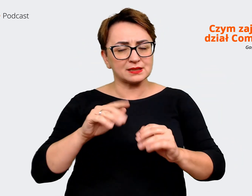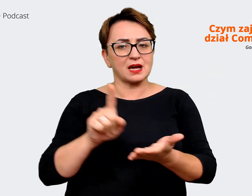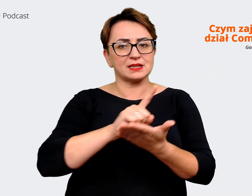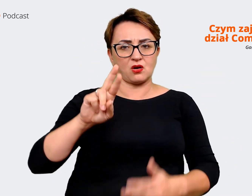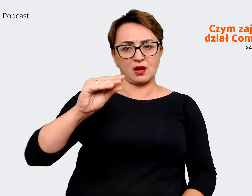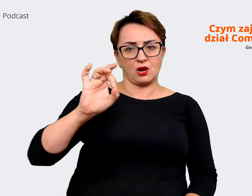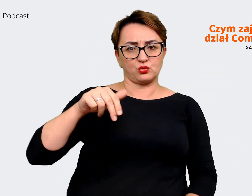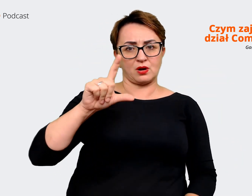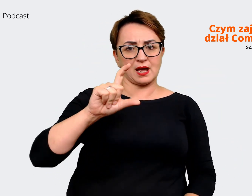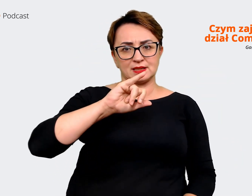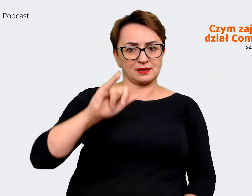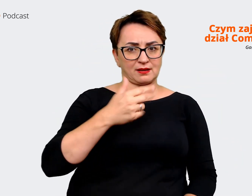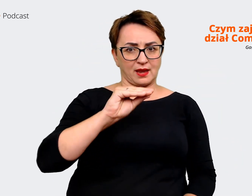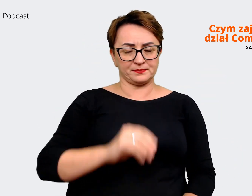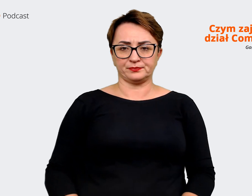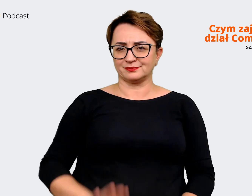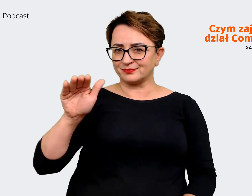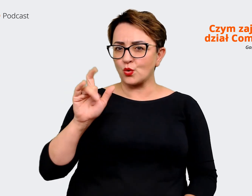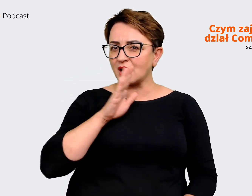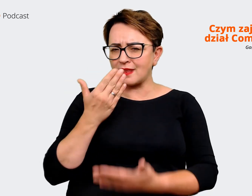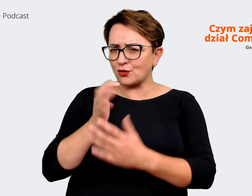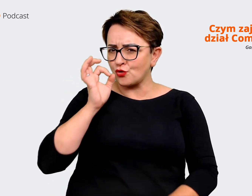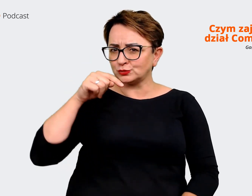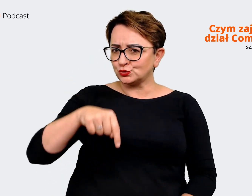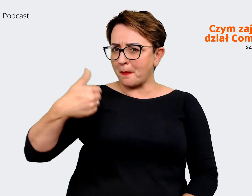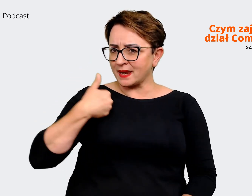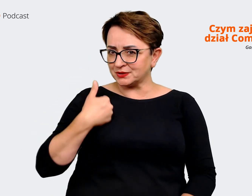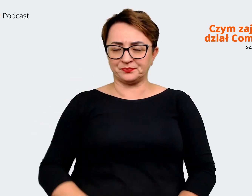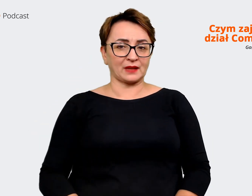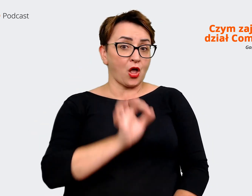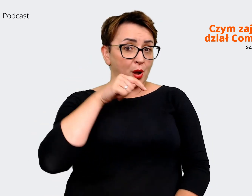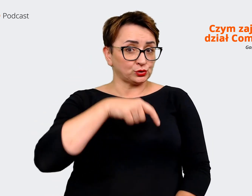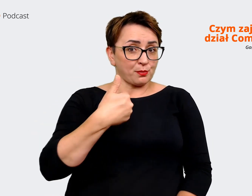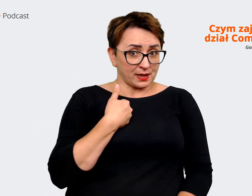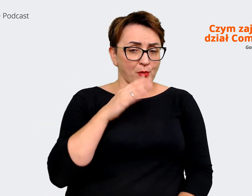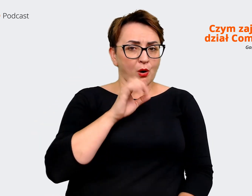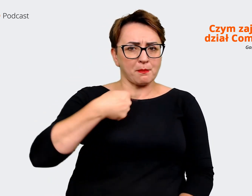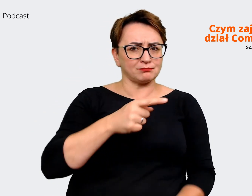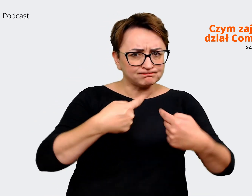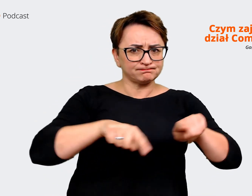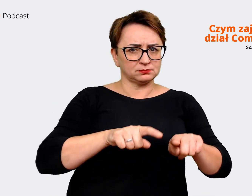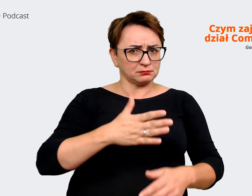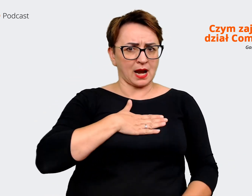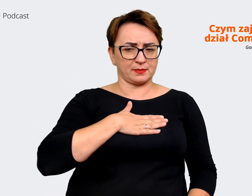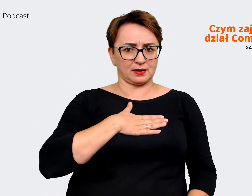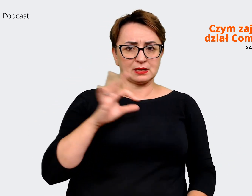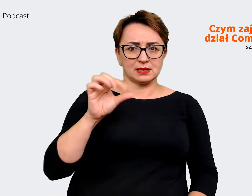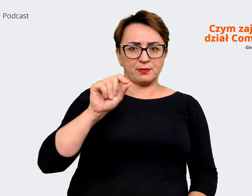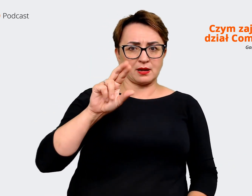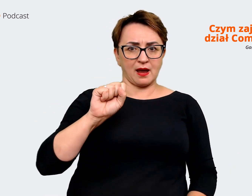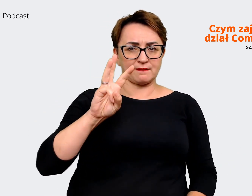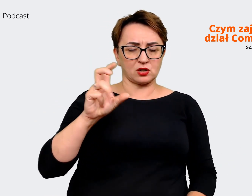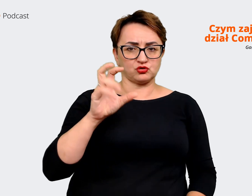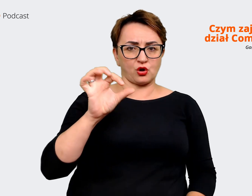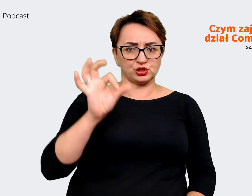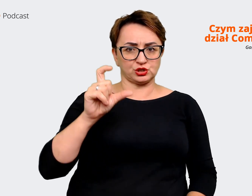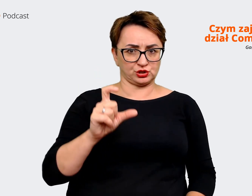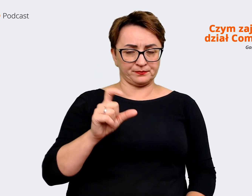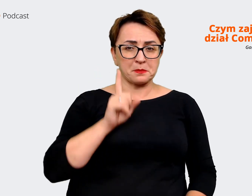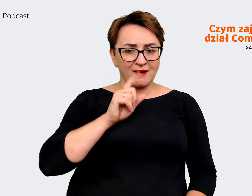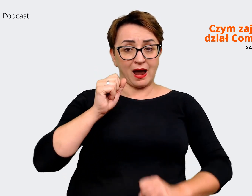kreatywność, żeby działać zgodnie z prawem, ale jednak mieć taki sznyt biznesowy i szukać rozwiązań, które sprawią, że spółka będzie